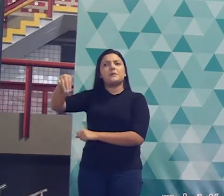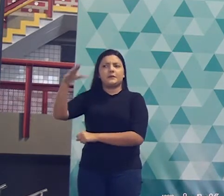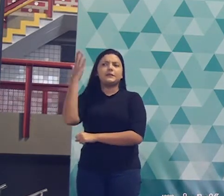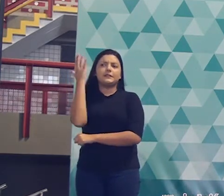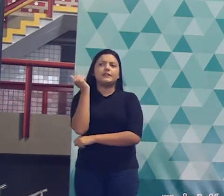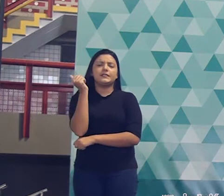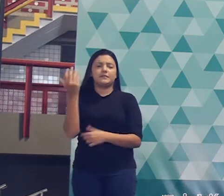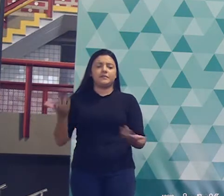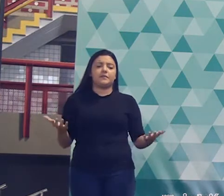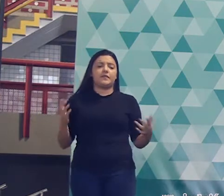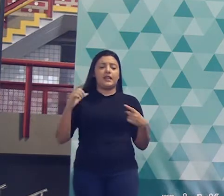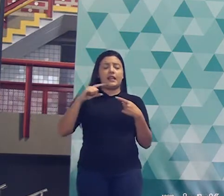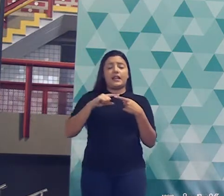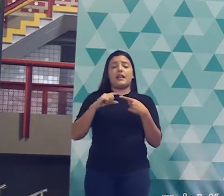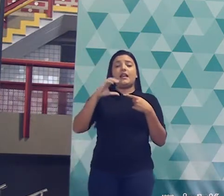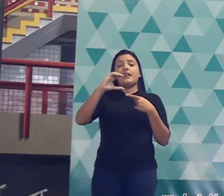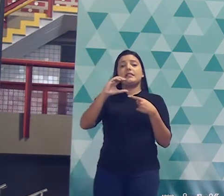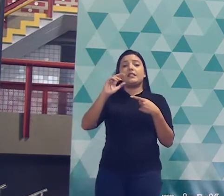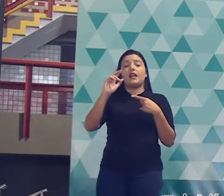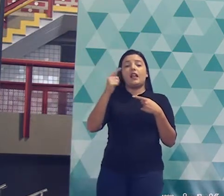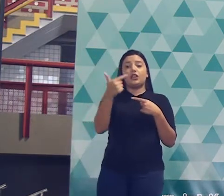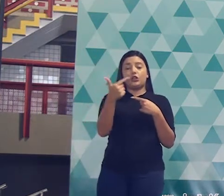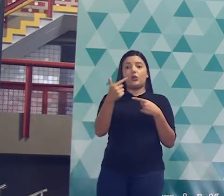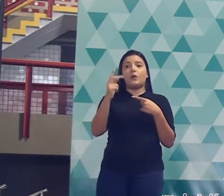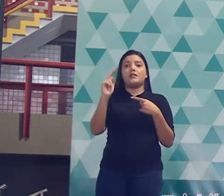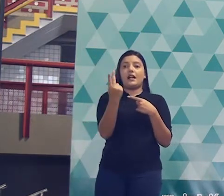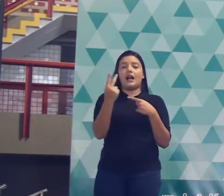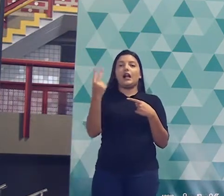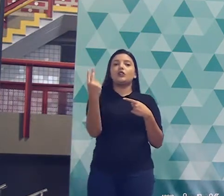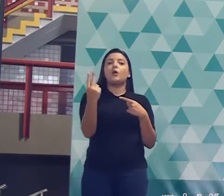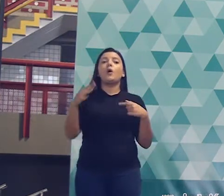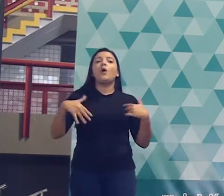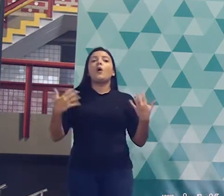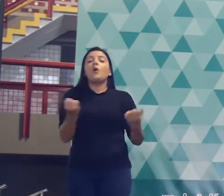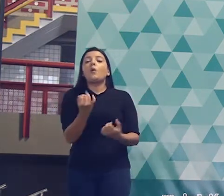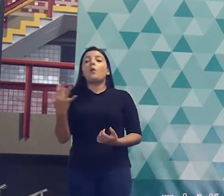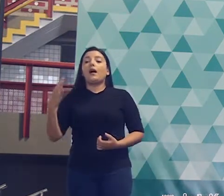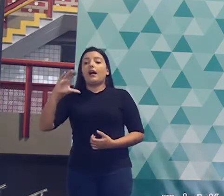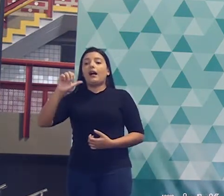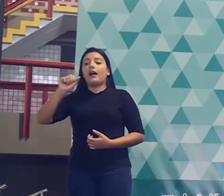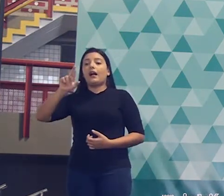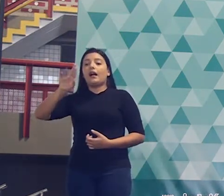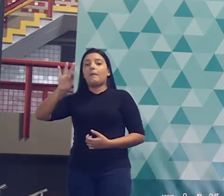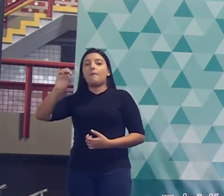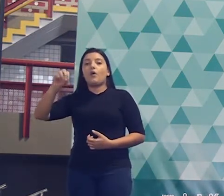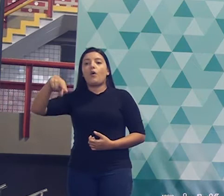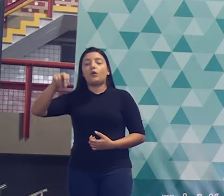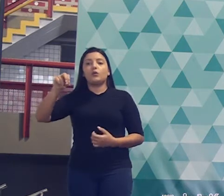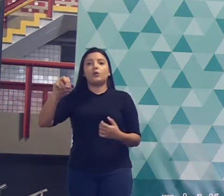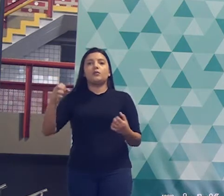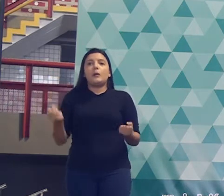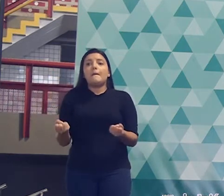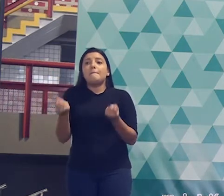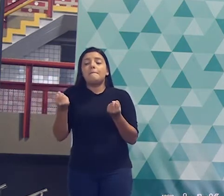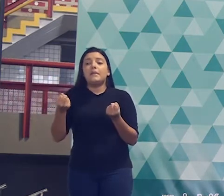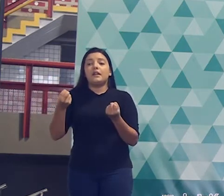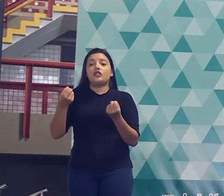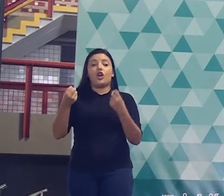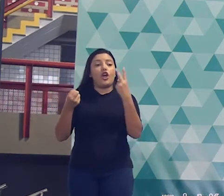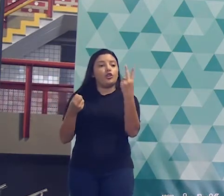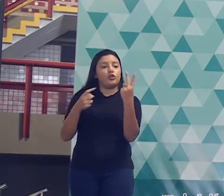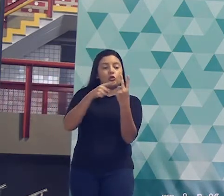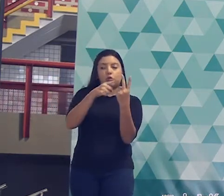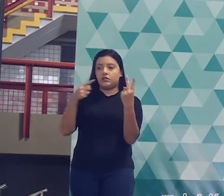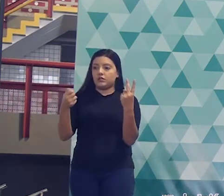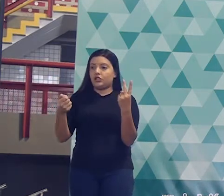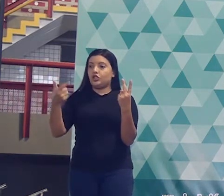Ó, C2H2, eu tenho quantos carbonos? 2. Quanto é que pesa o carbono? 12. Então, 2 vezes